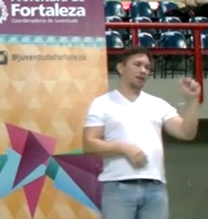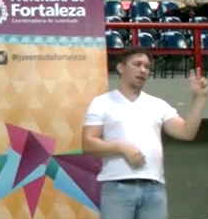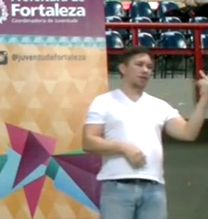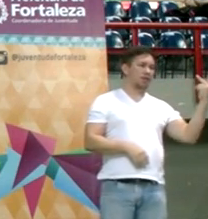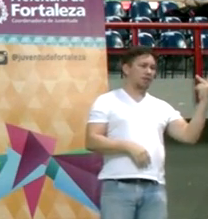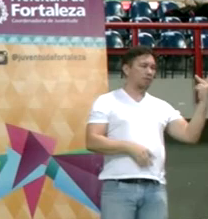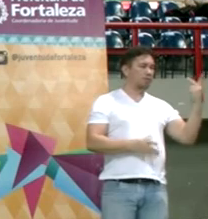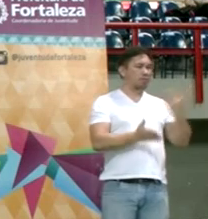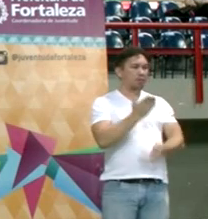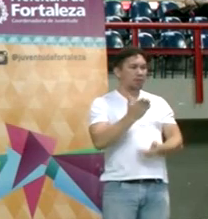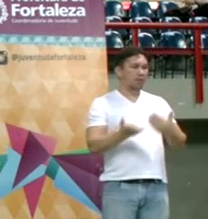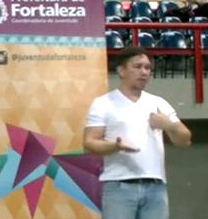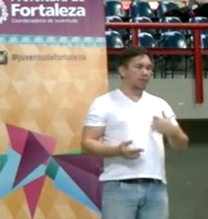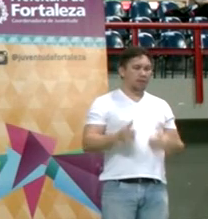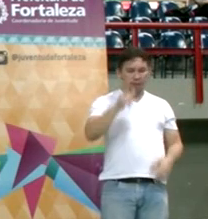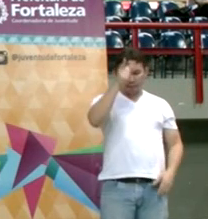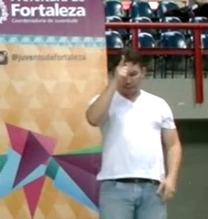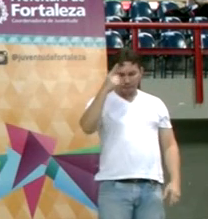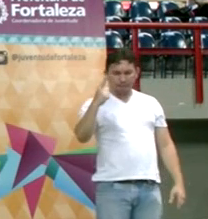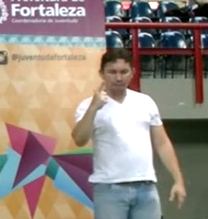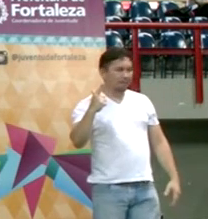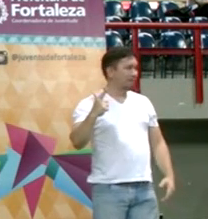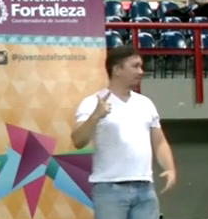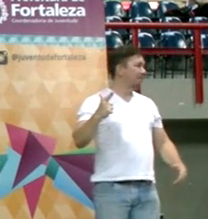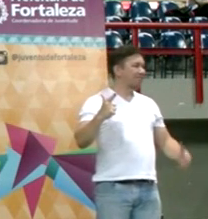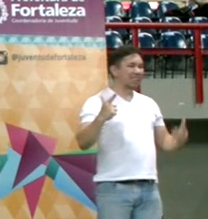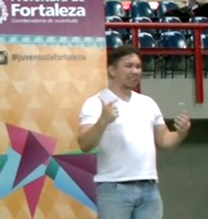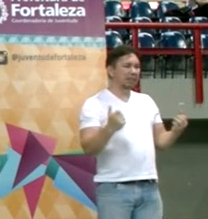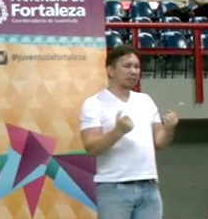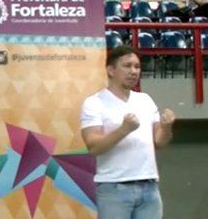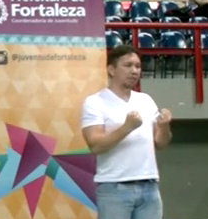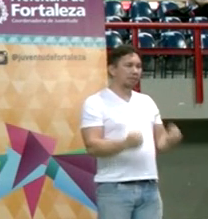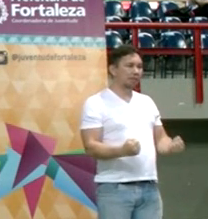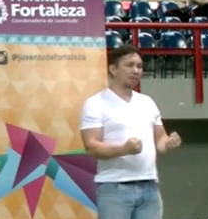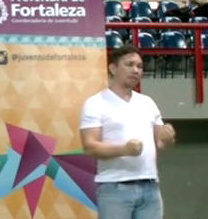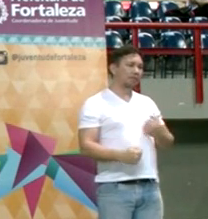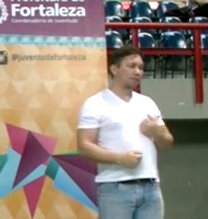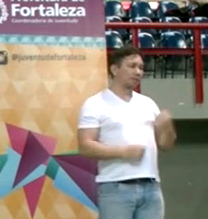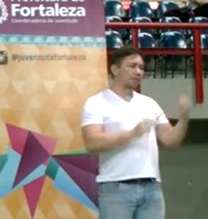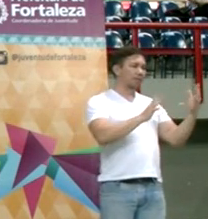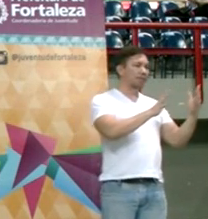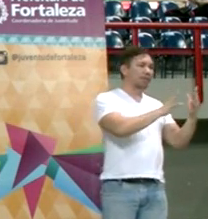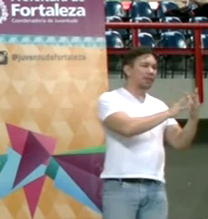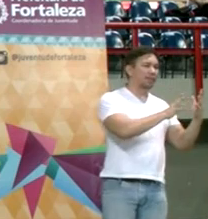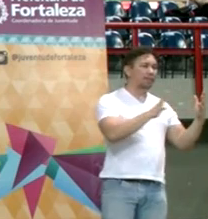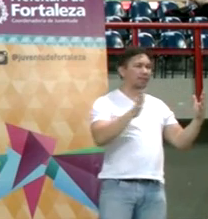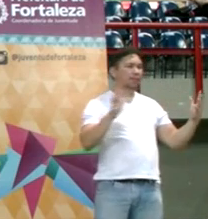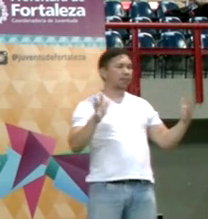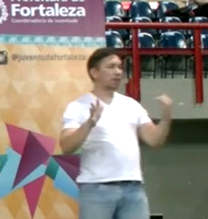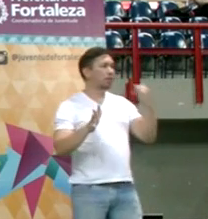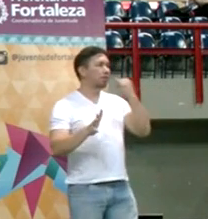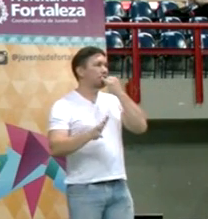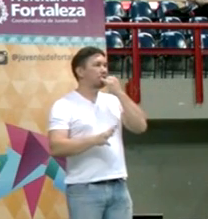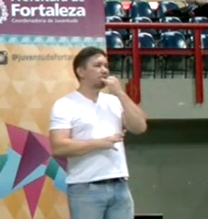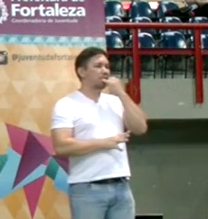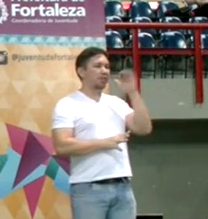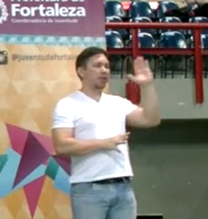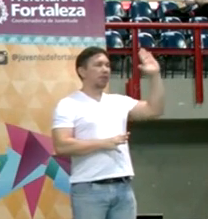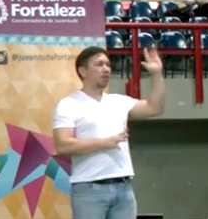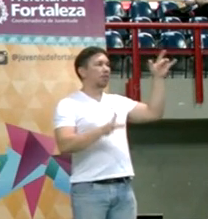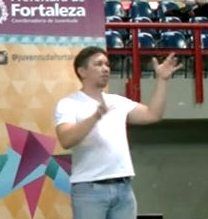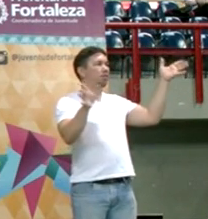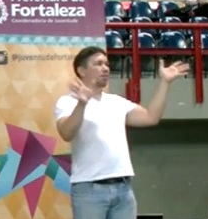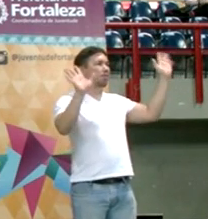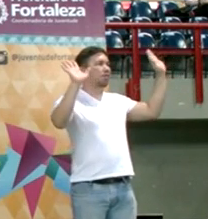Com a Alemanha sozinha, não podendo suportar a guerra, eles tiveram que recuar e pedir rendição,